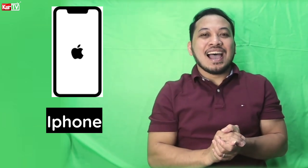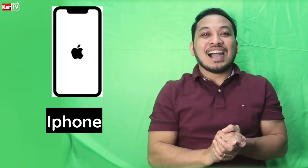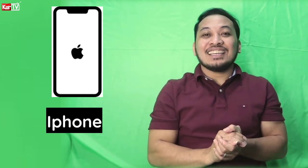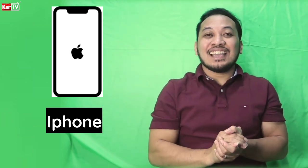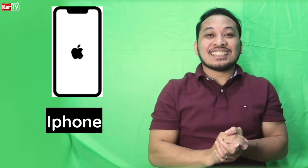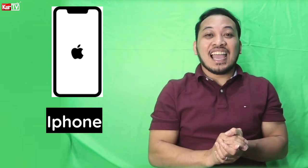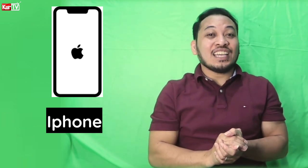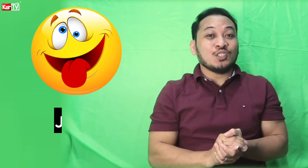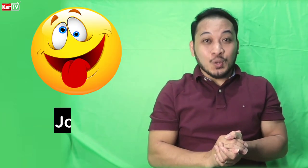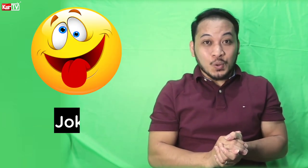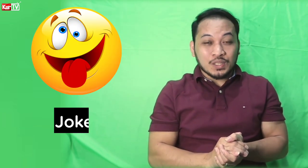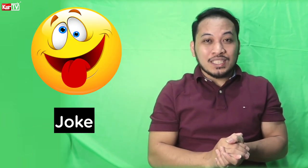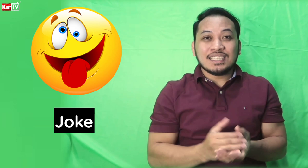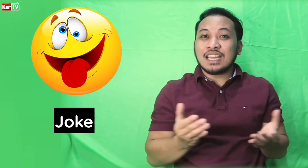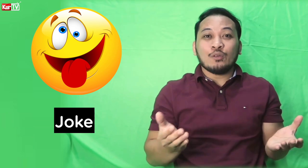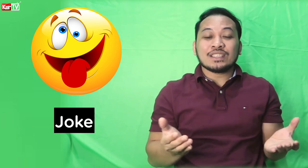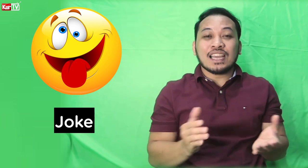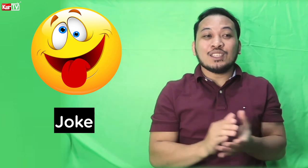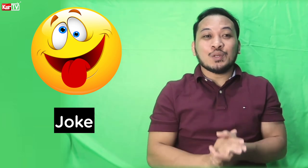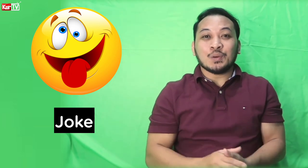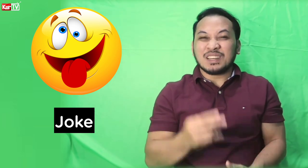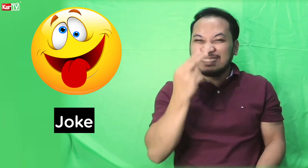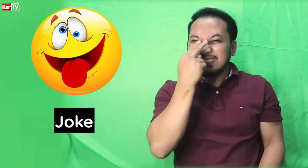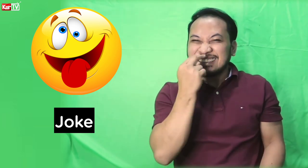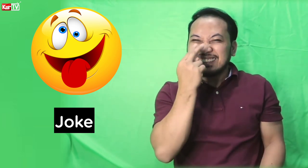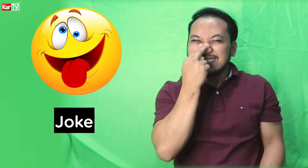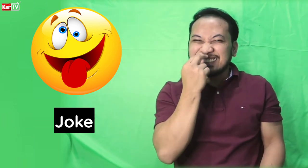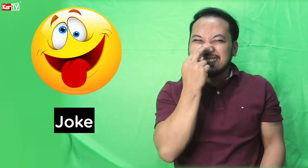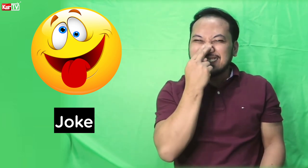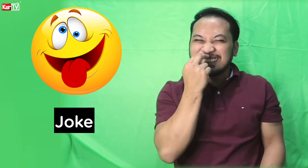Ang next ay joke. This is how we sign joke.